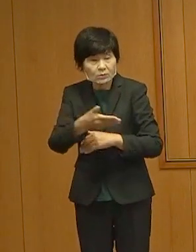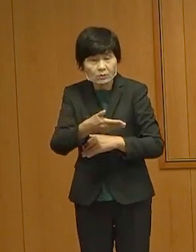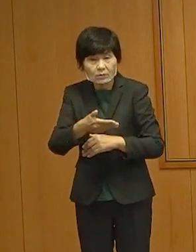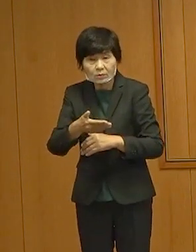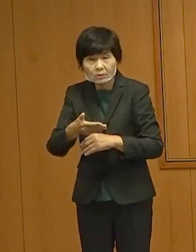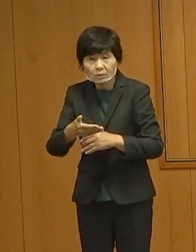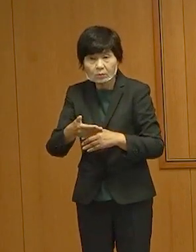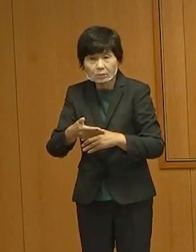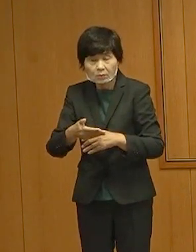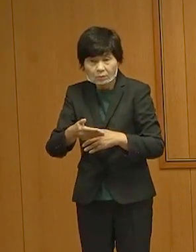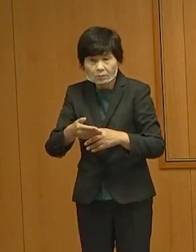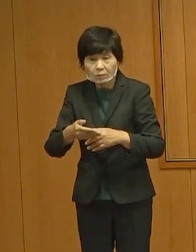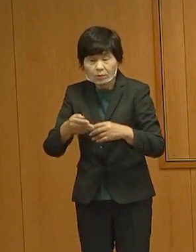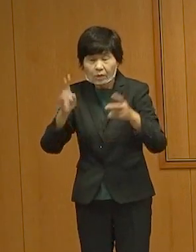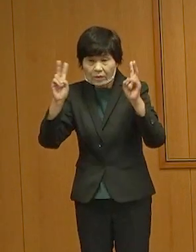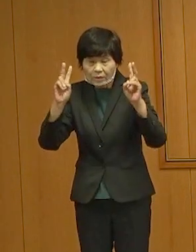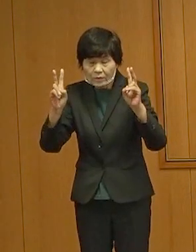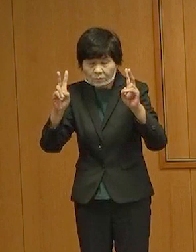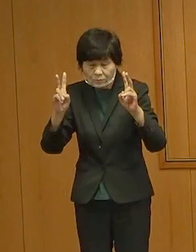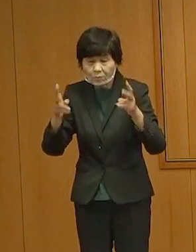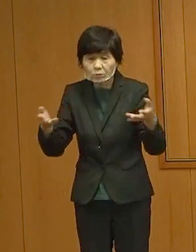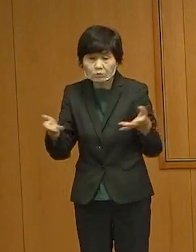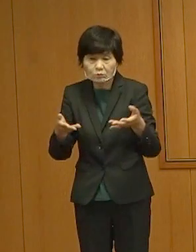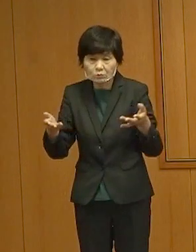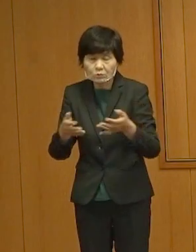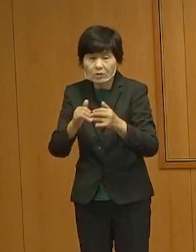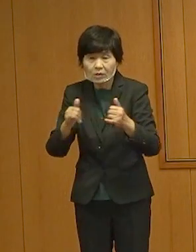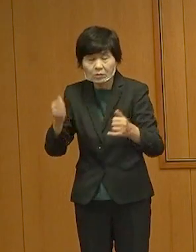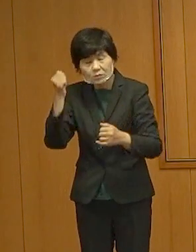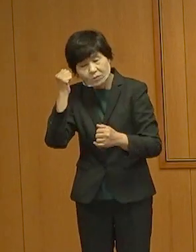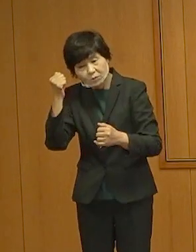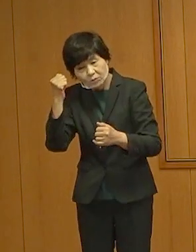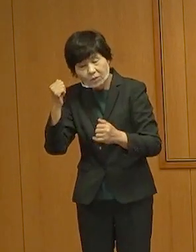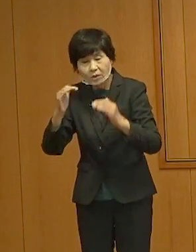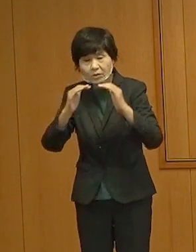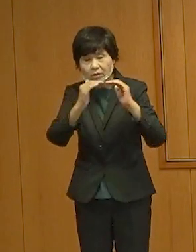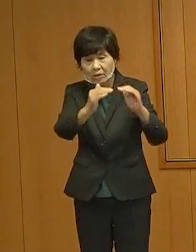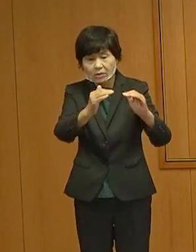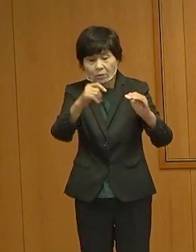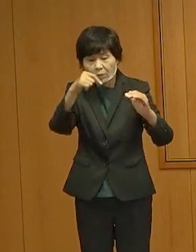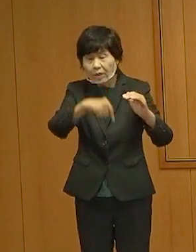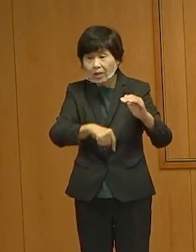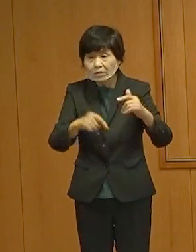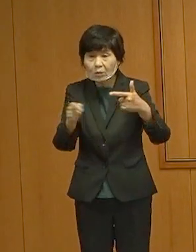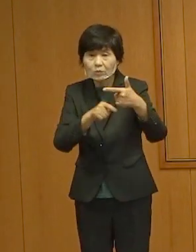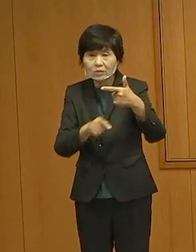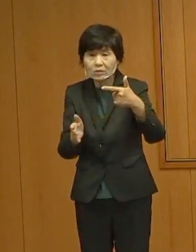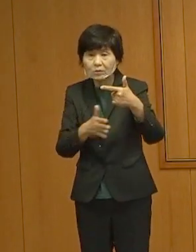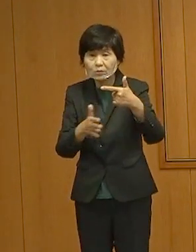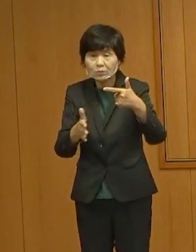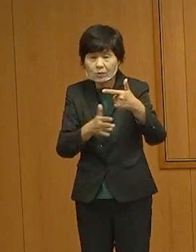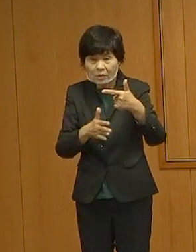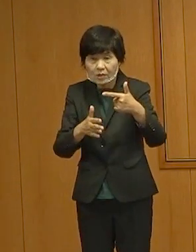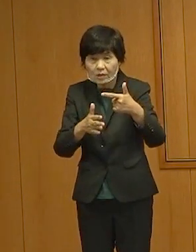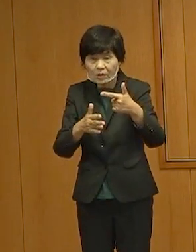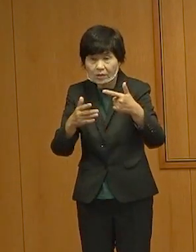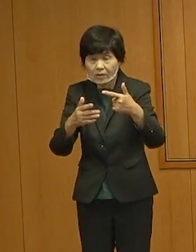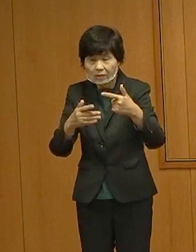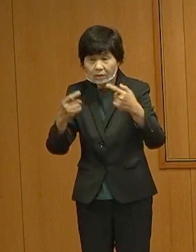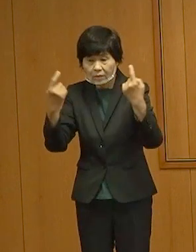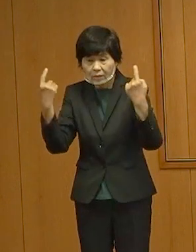だったと思うんですよ。そこに今も6名ぐらい個室に入っておられ